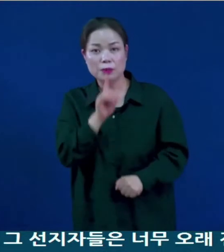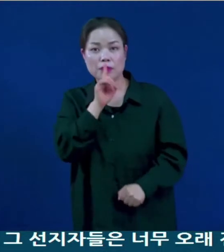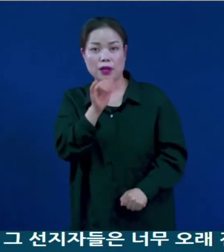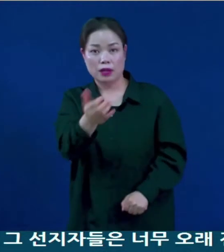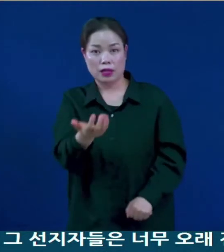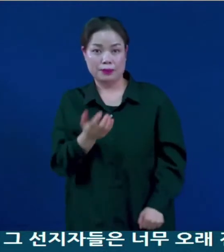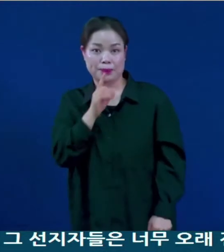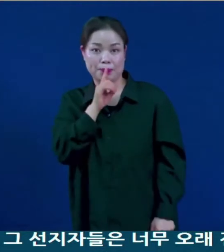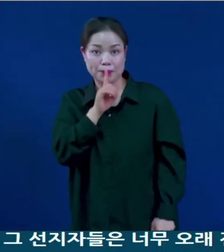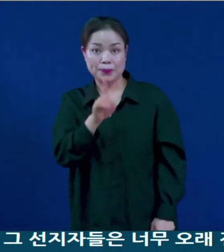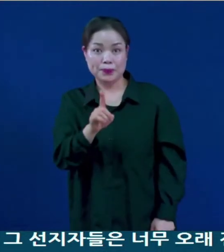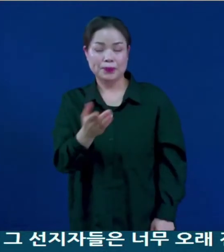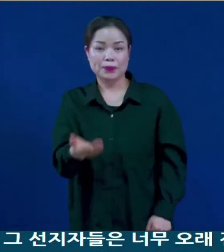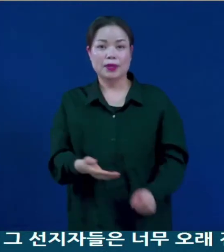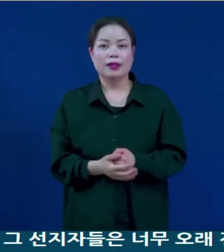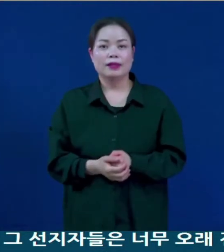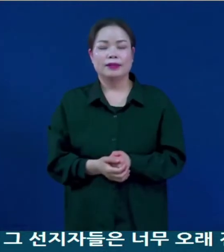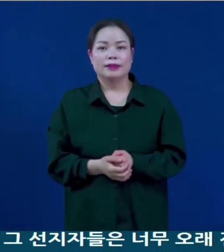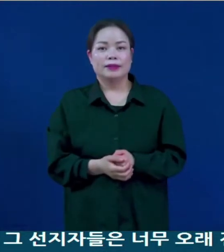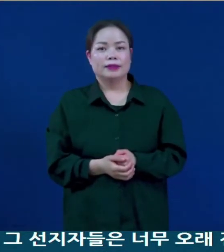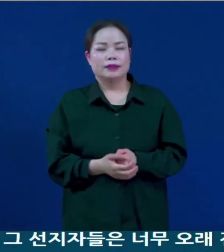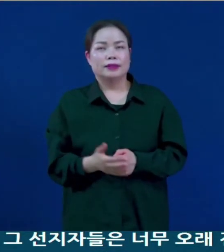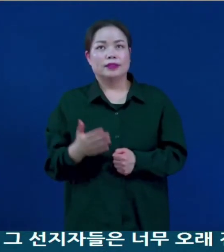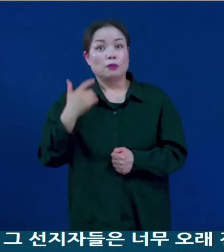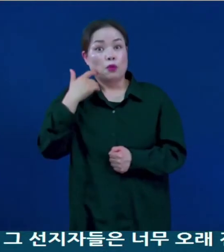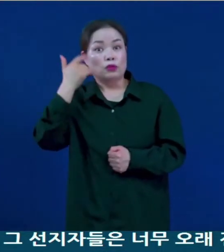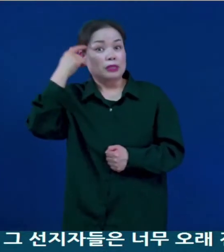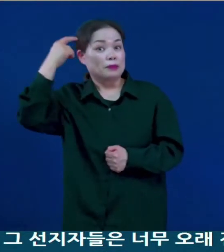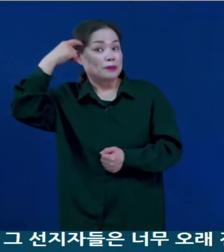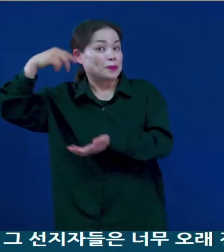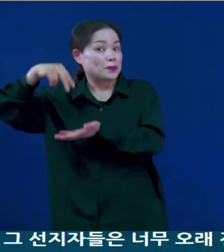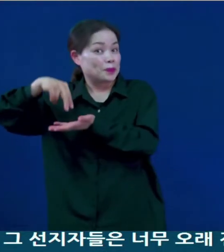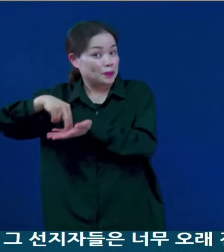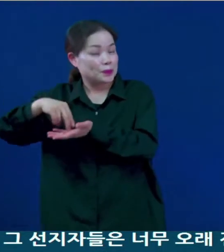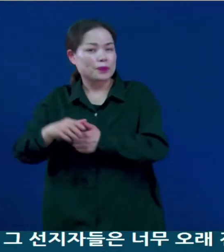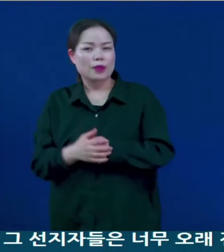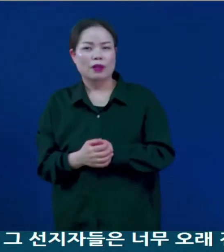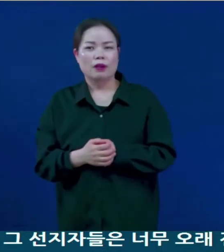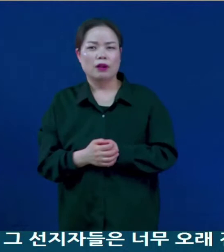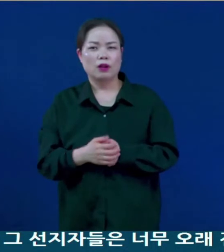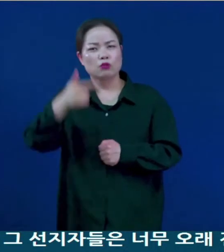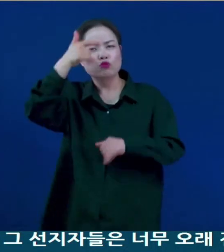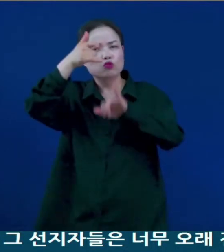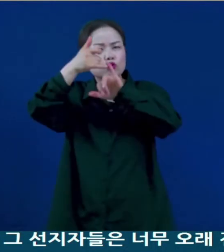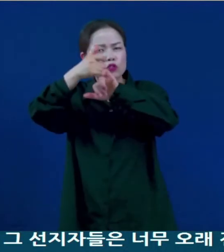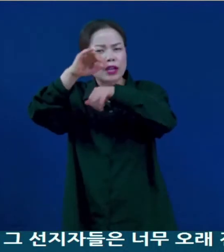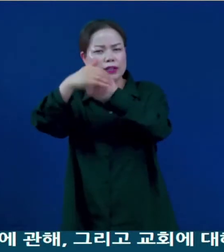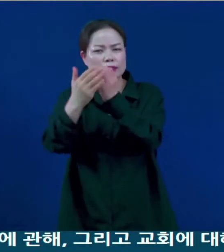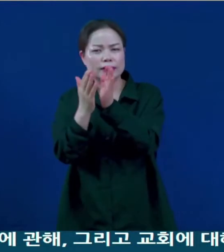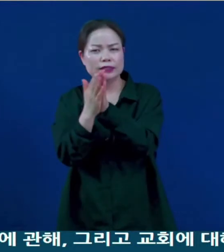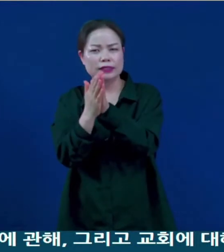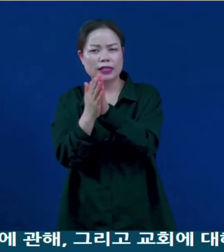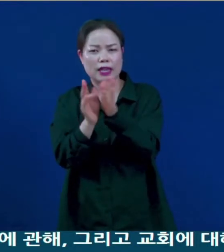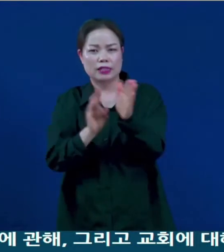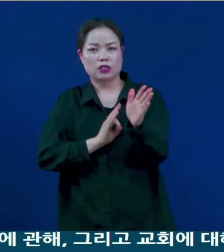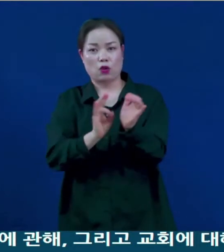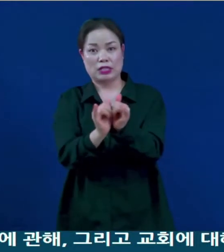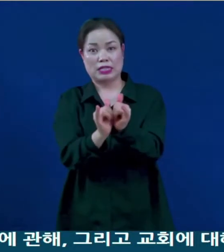말하기도 합니다. 제 생각에는 구약 성경의